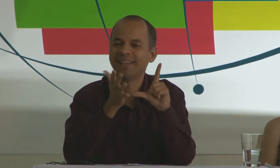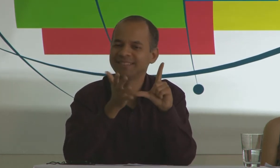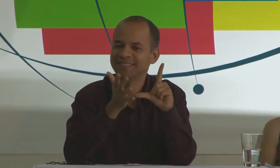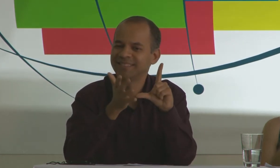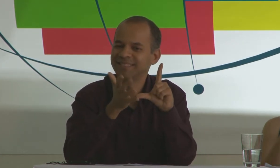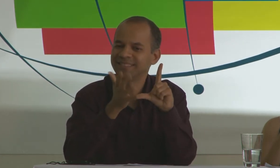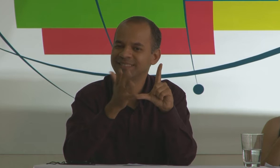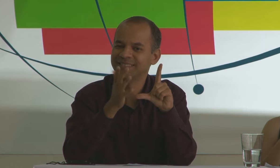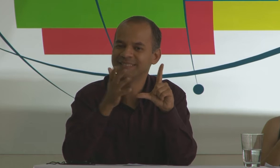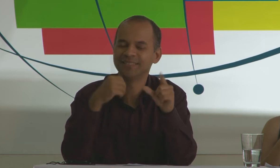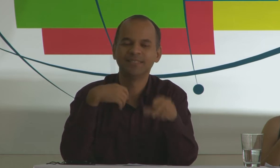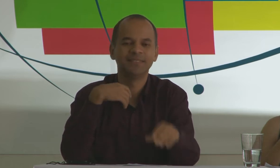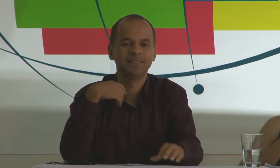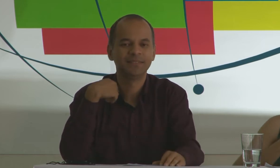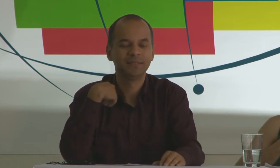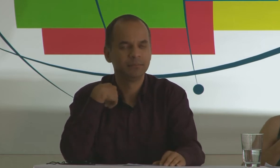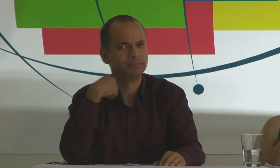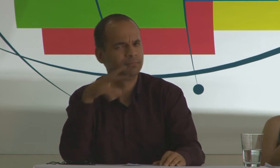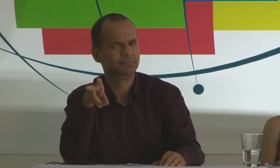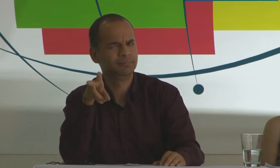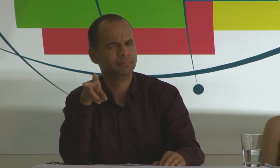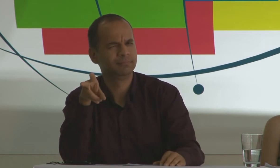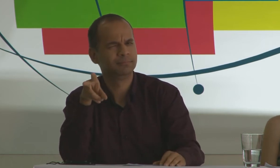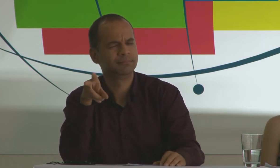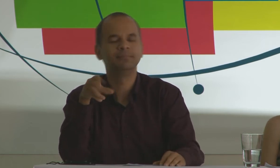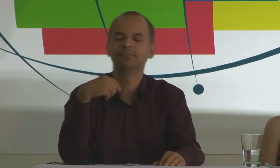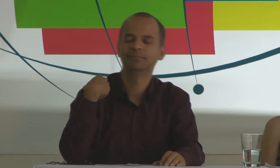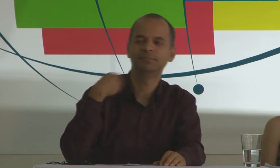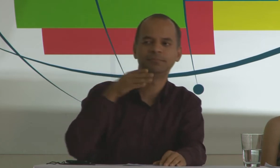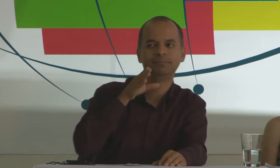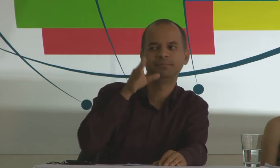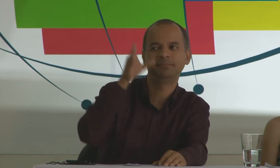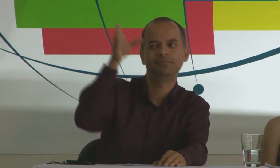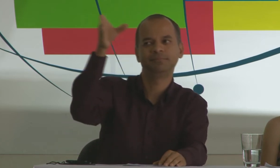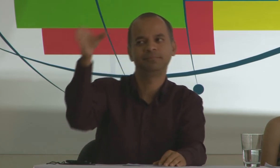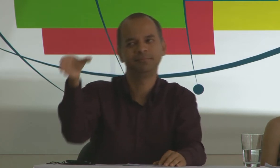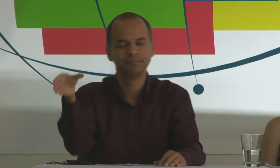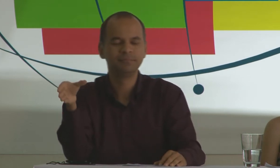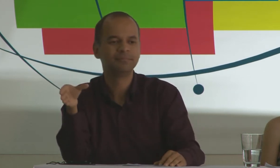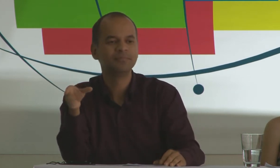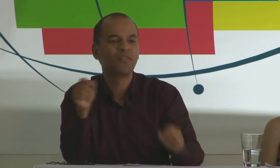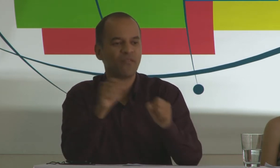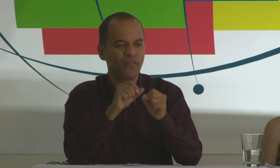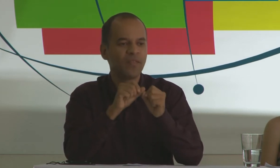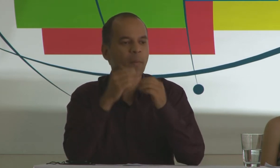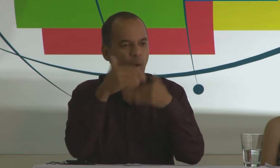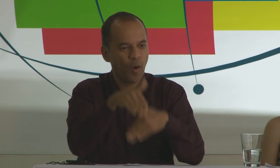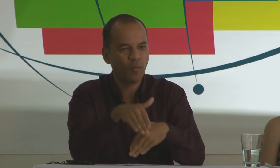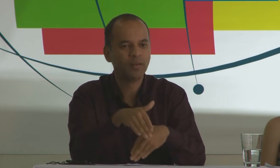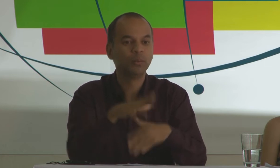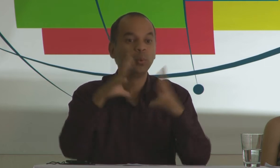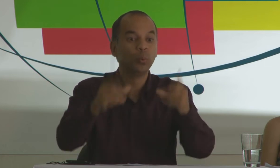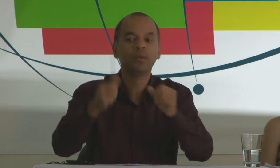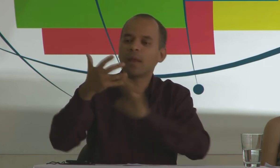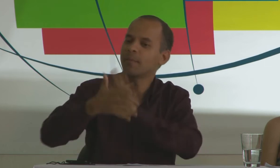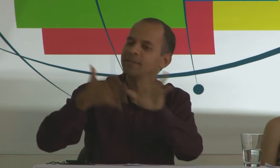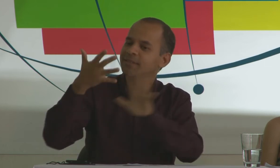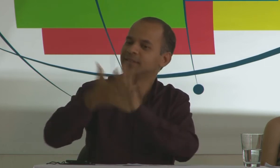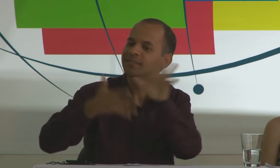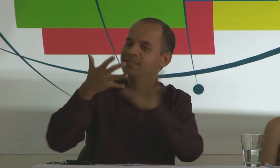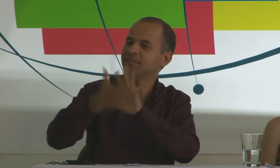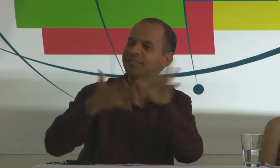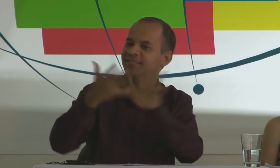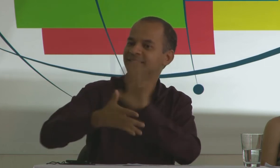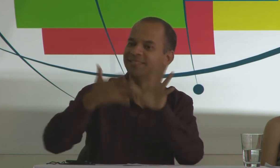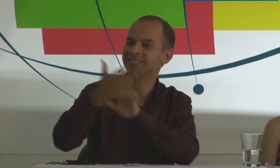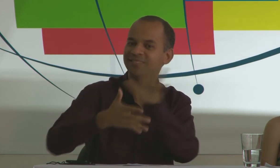o vestibular para o curso de Letras Libras, e para mim foi uma surpresa. Fui saber como funcionava isso. Então eu fiz a